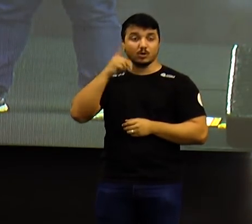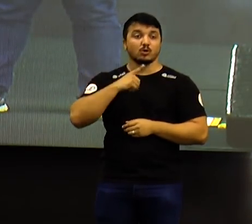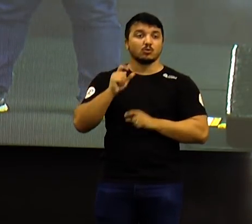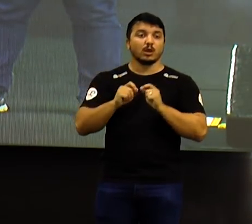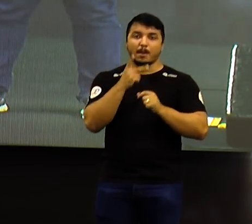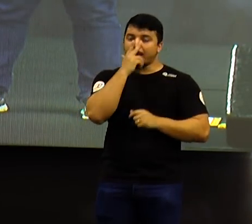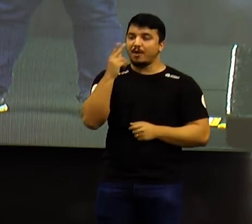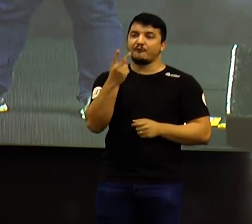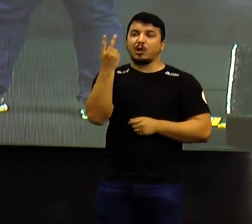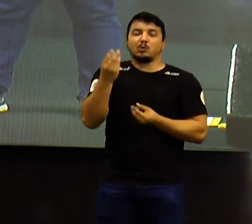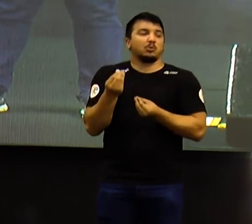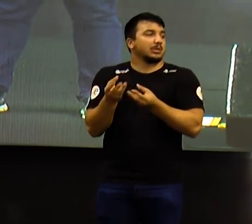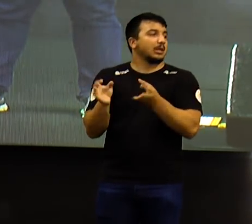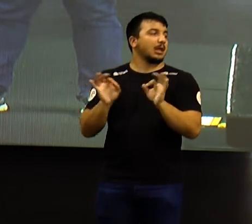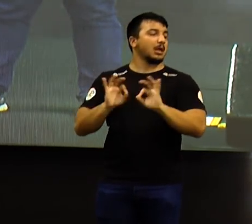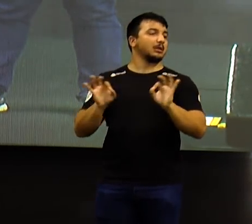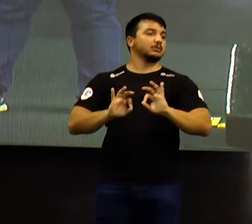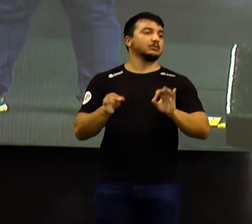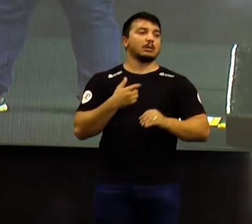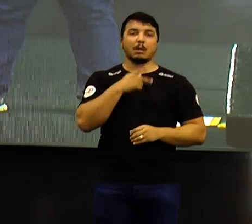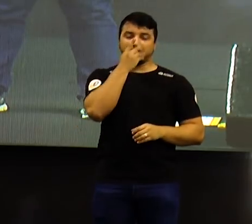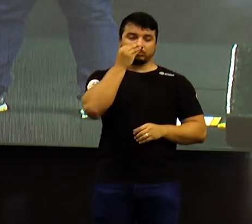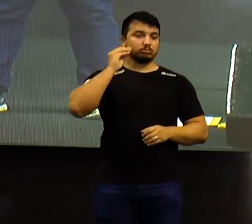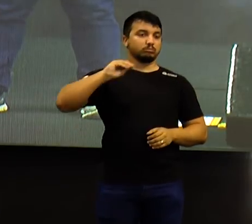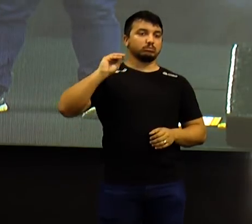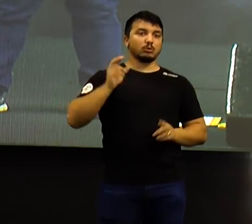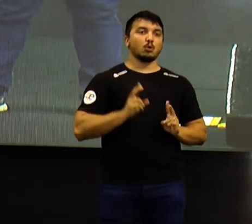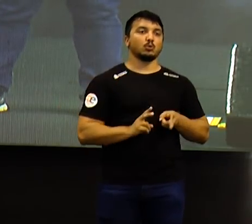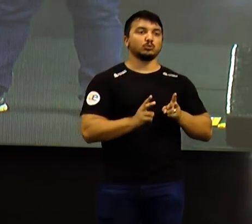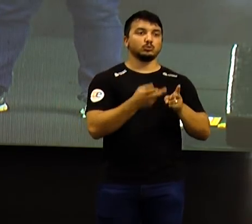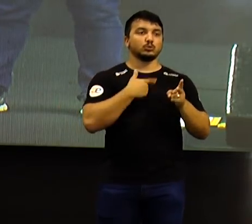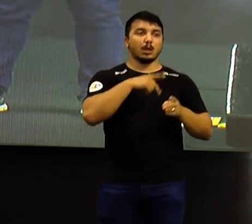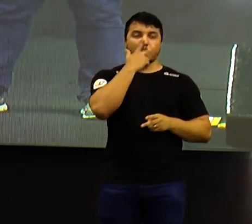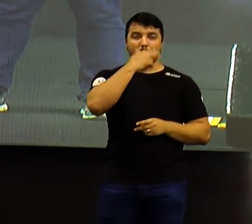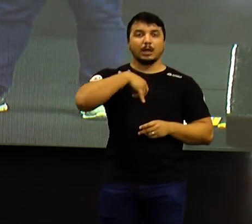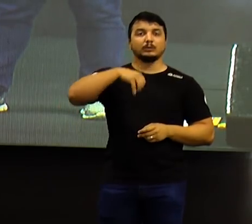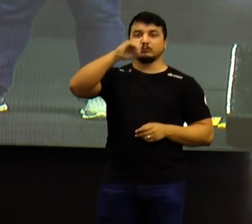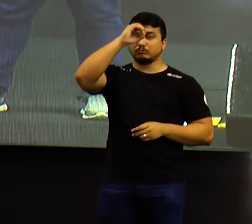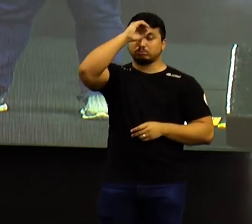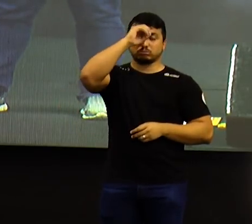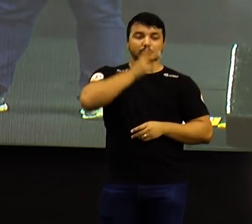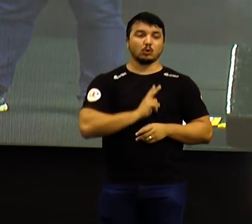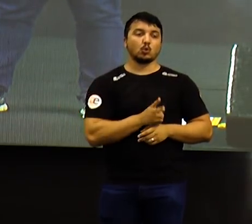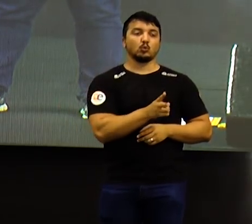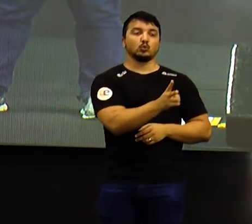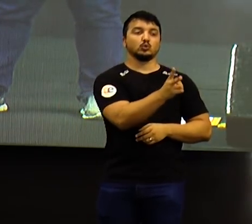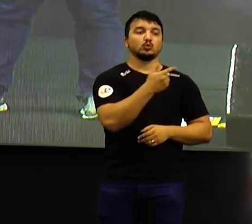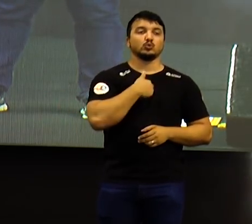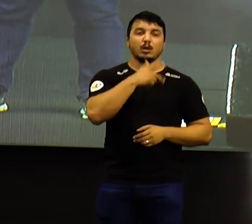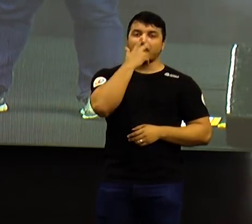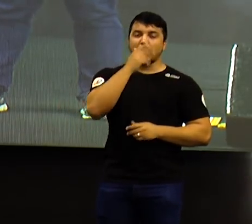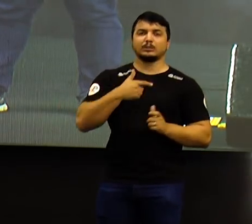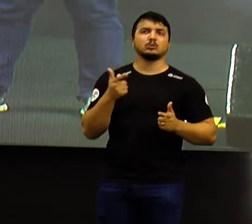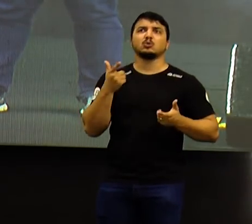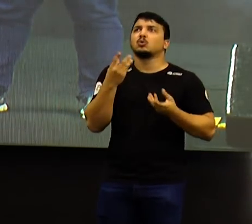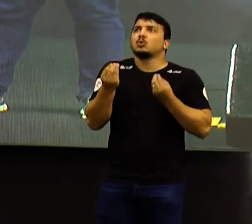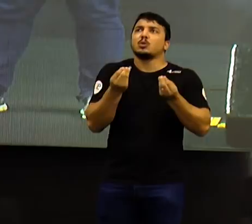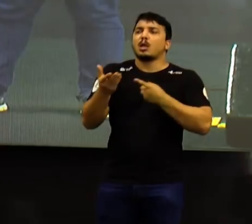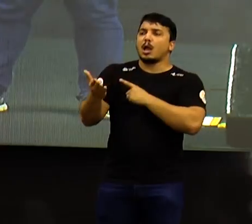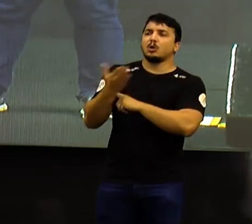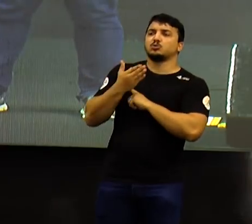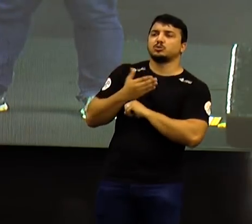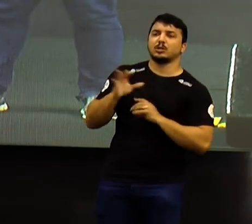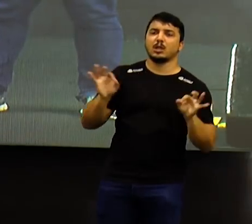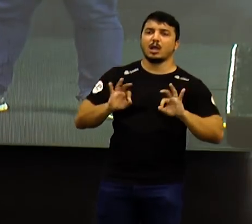acabam não valorizando essa oportunidade e preferem continuar se fazendo de coitado lá na frente, dizendo que não tem oportunidade, que ninguém olha